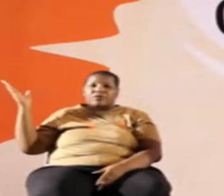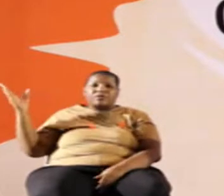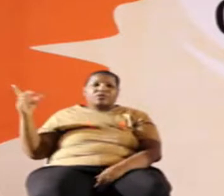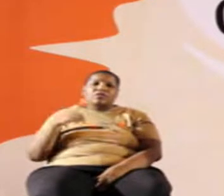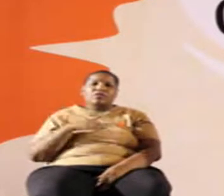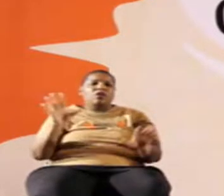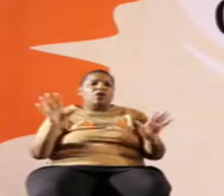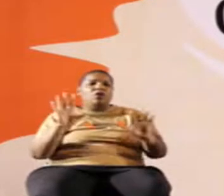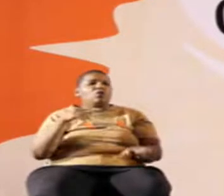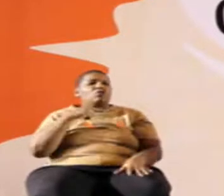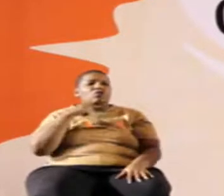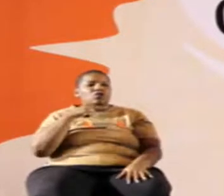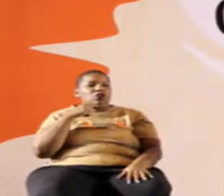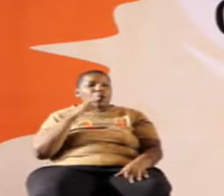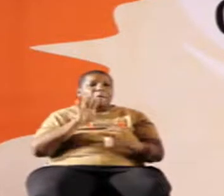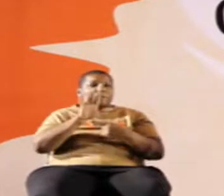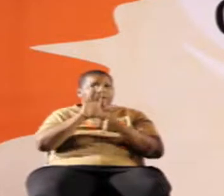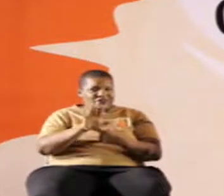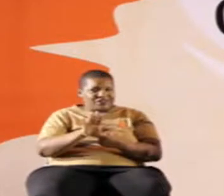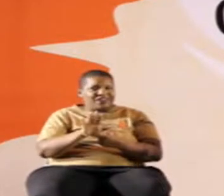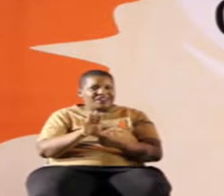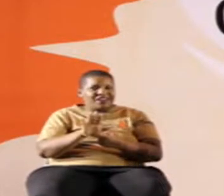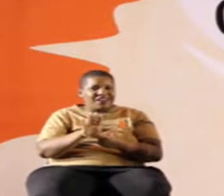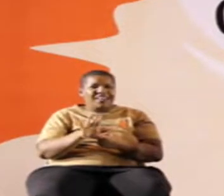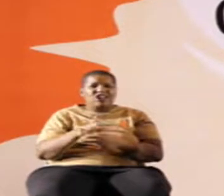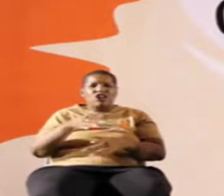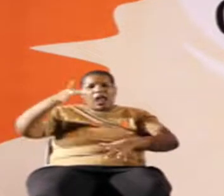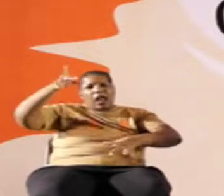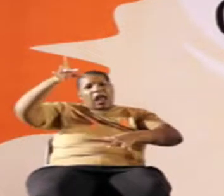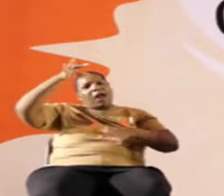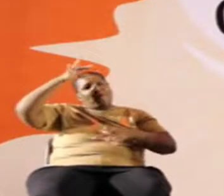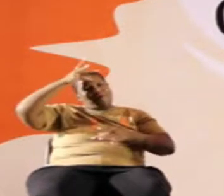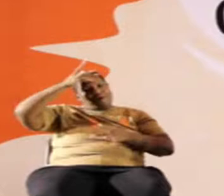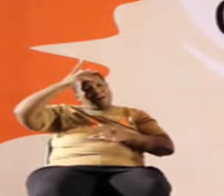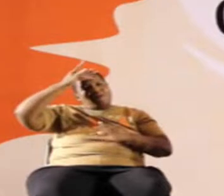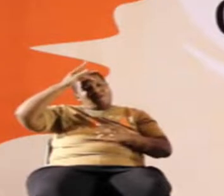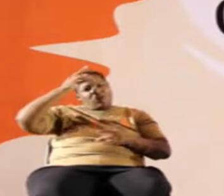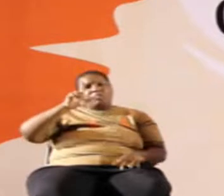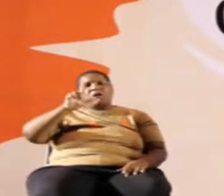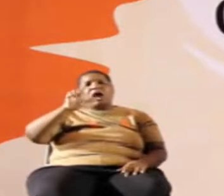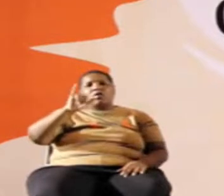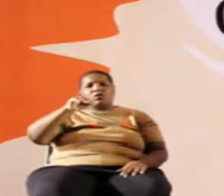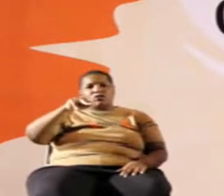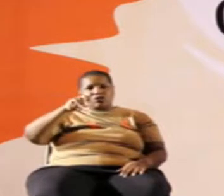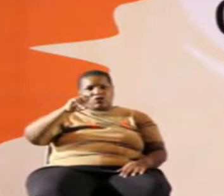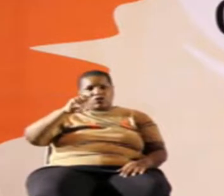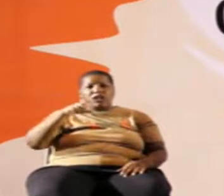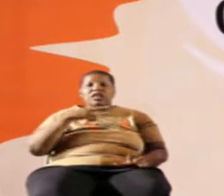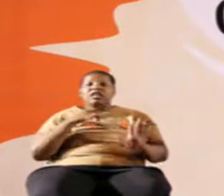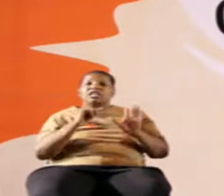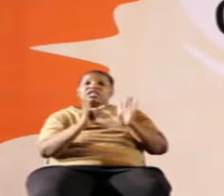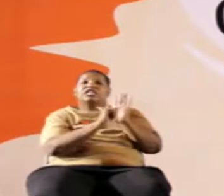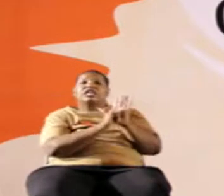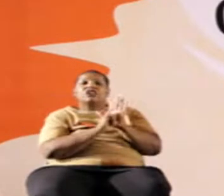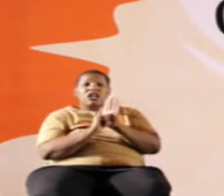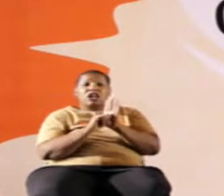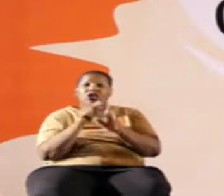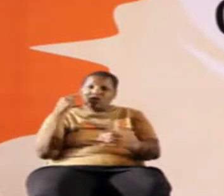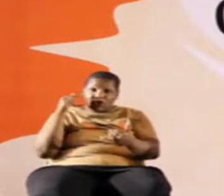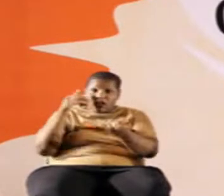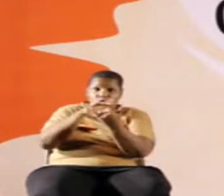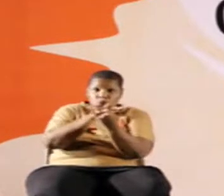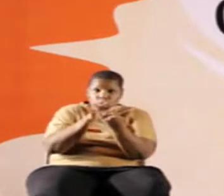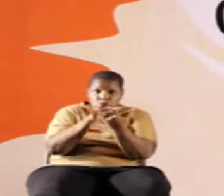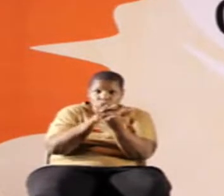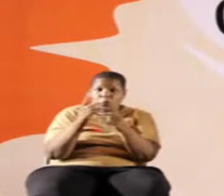não vou conseguir mostrar, porque aí eu tinha que ver a performance de Alcione na canção Identidade. Vai lá no YouTube